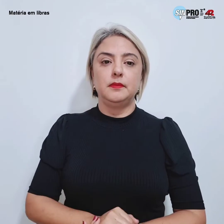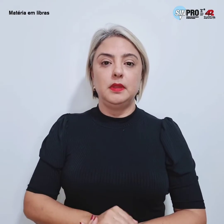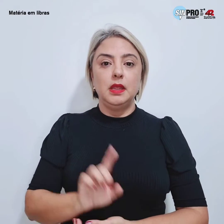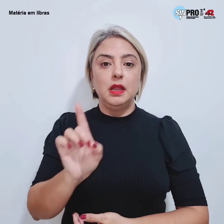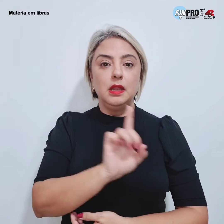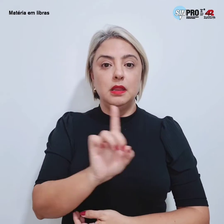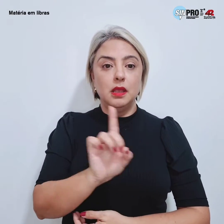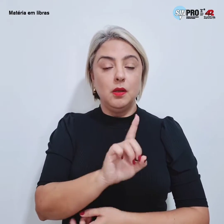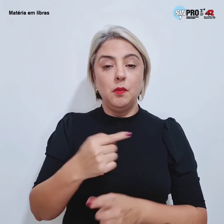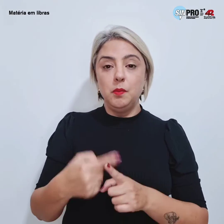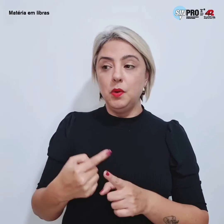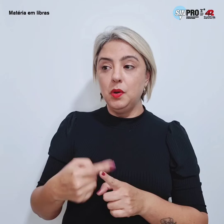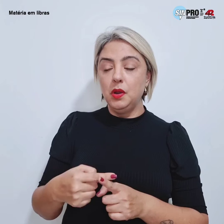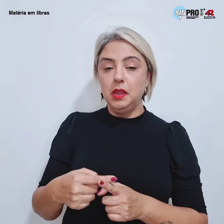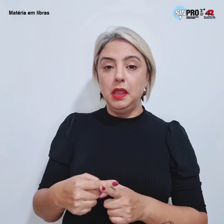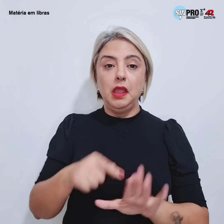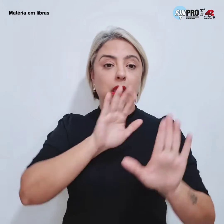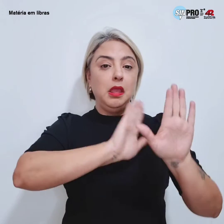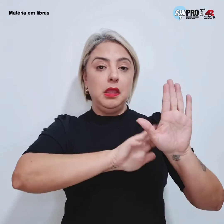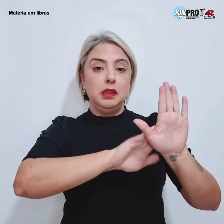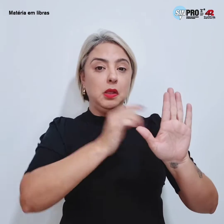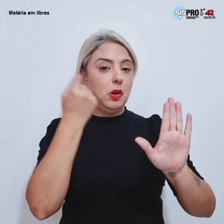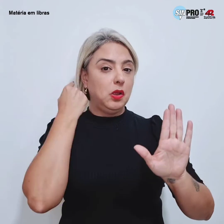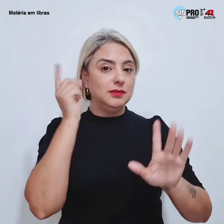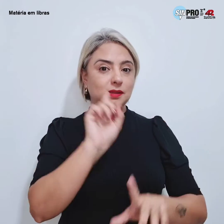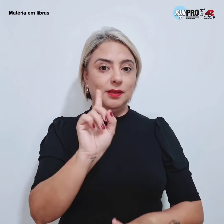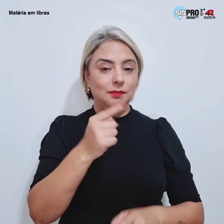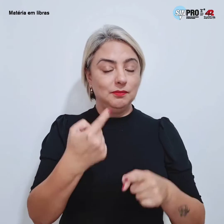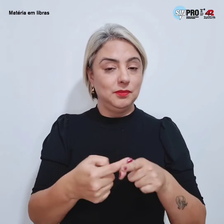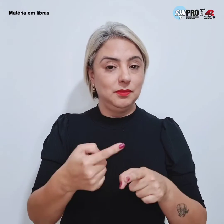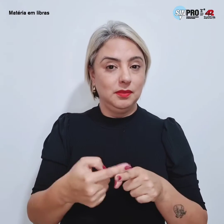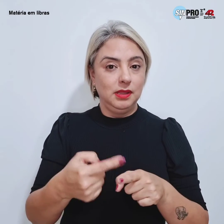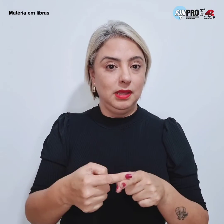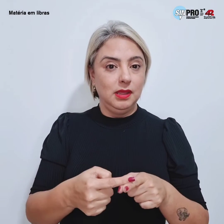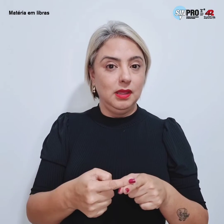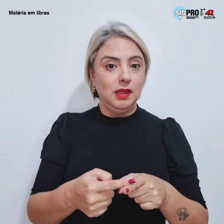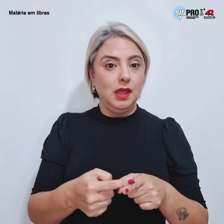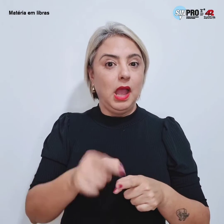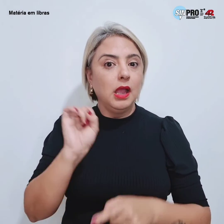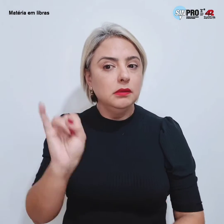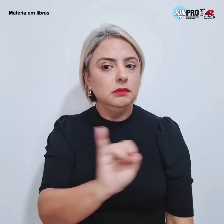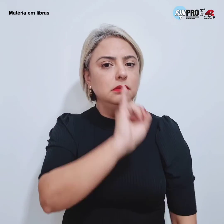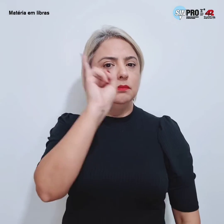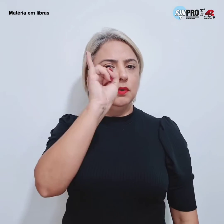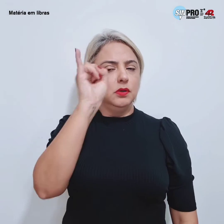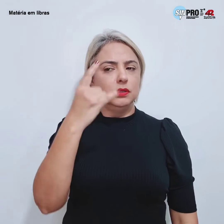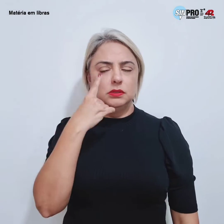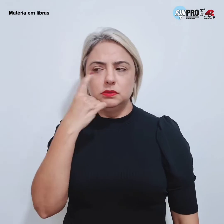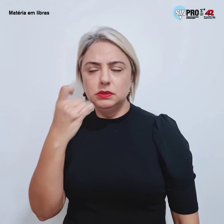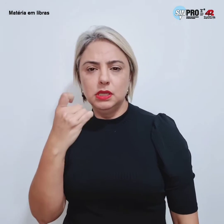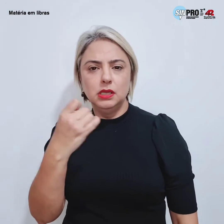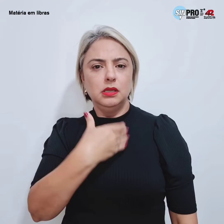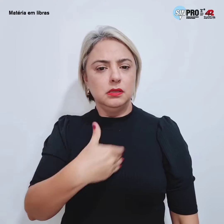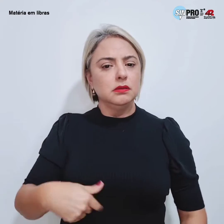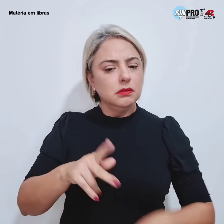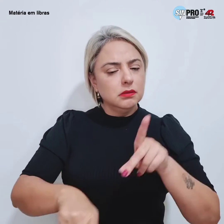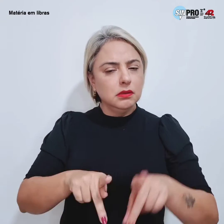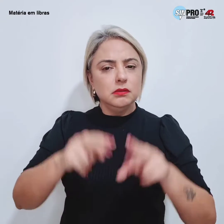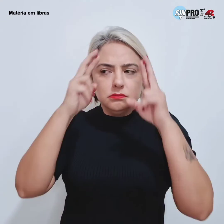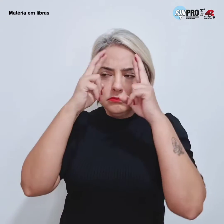por questões ideológicas, mas porque a relevância do interesse público e o respeito